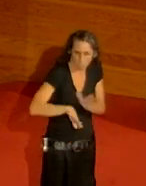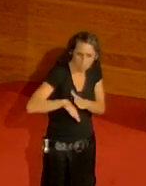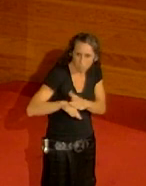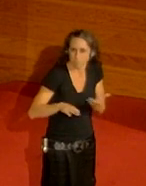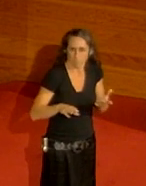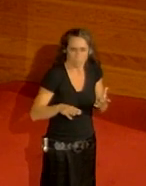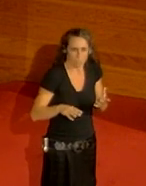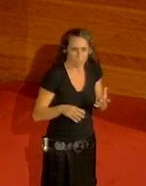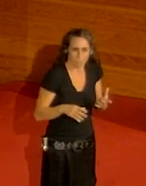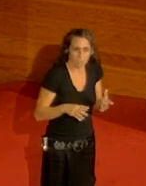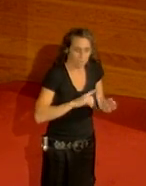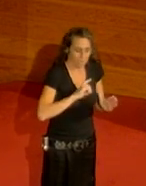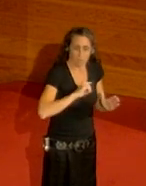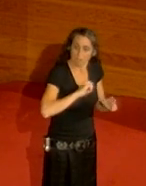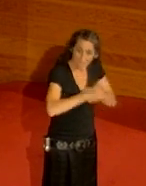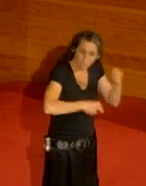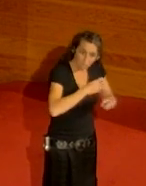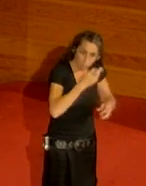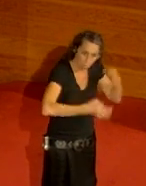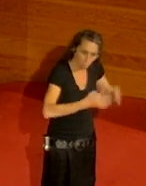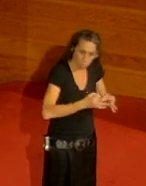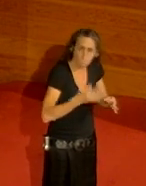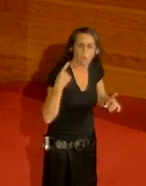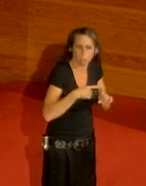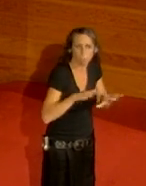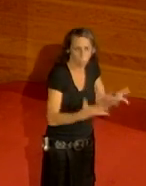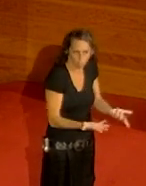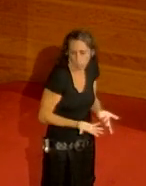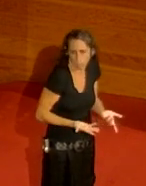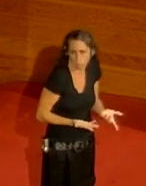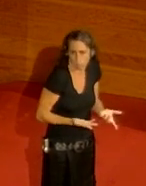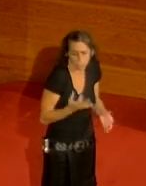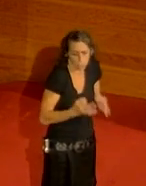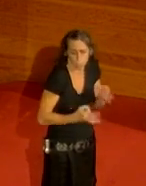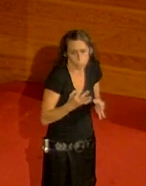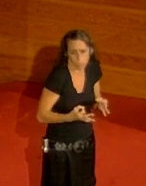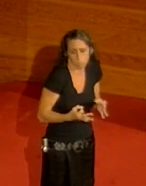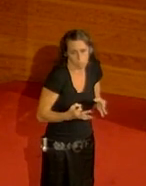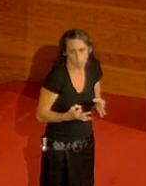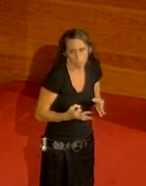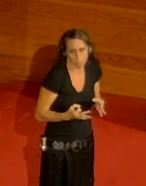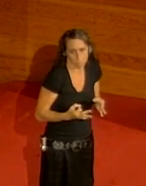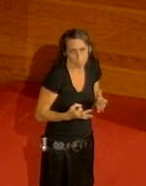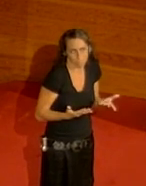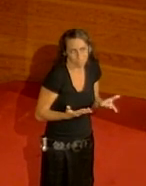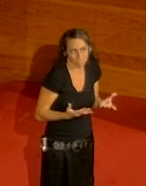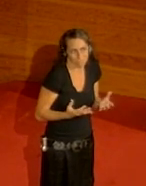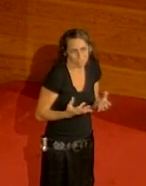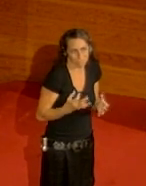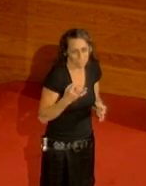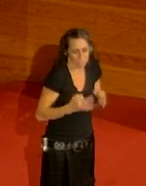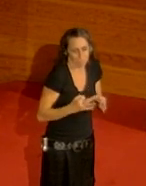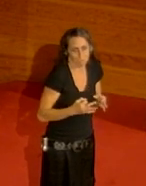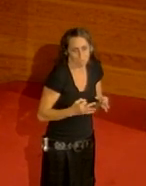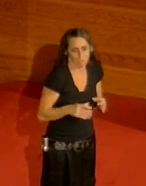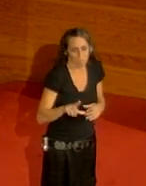licut con la reforma judicial pues hacer pues que no que la justicia no pueda no les no ponga